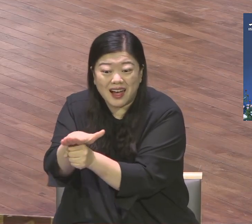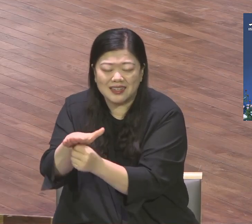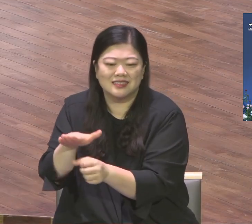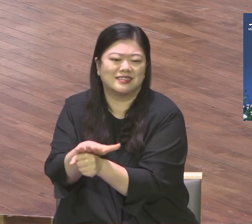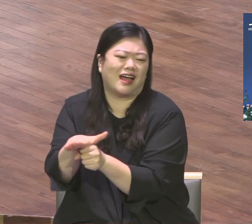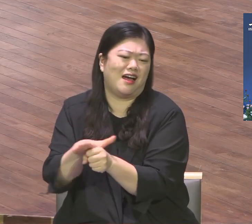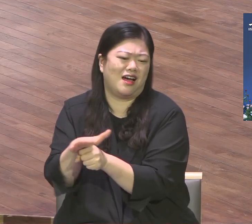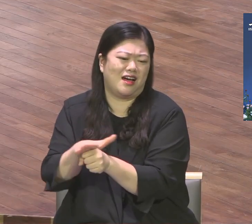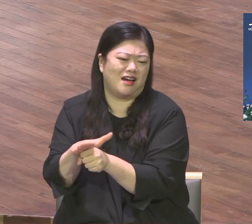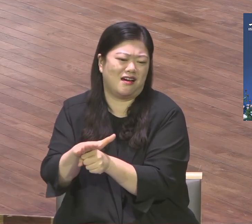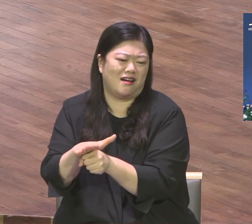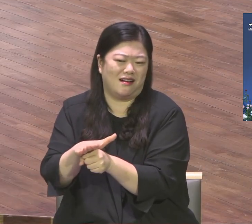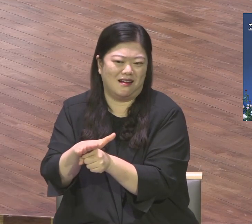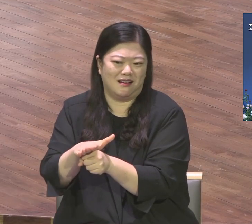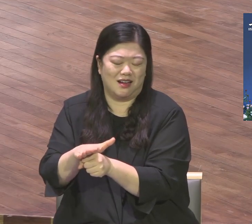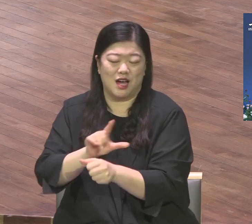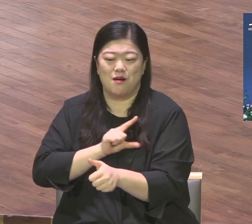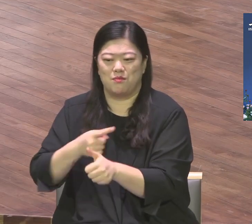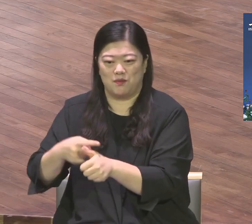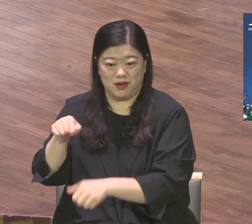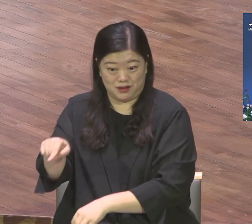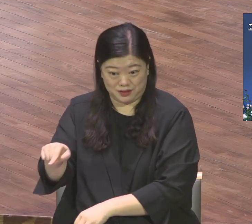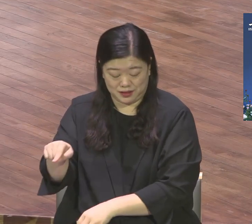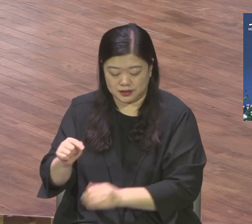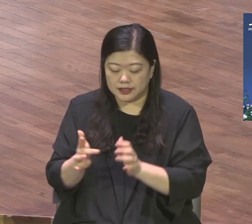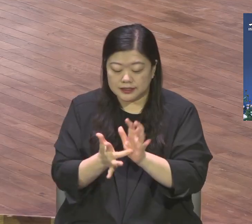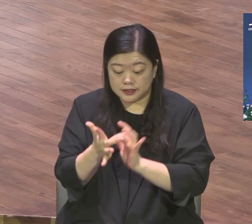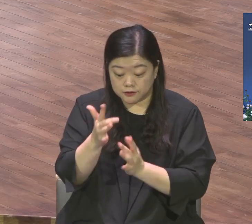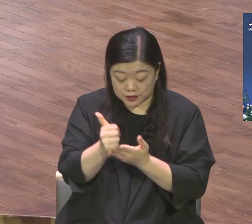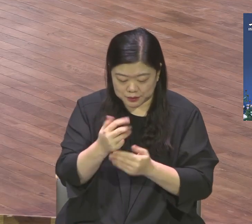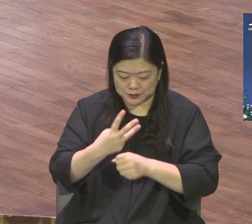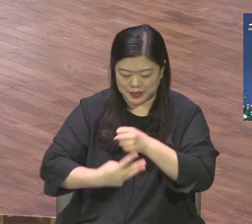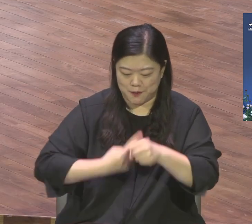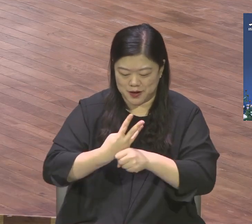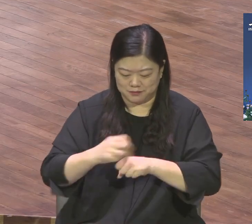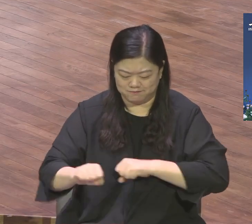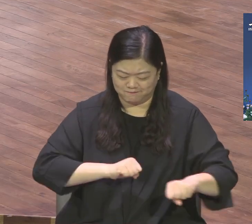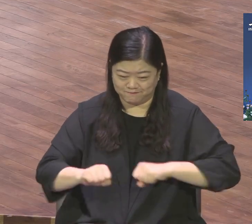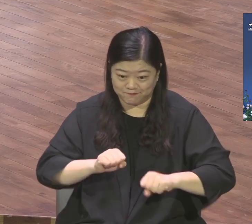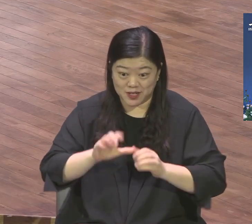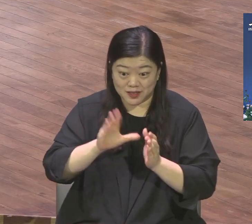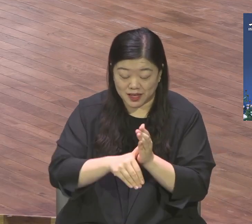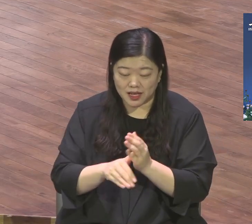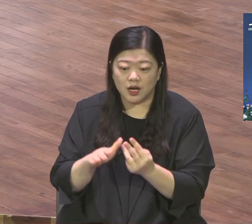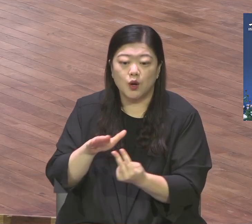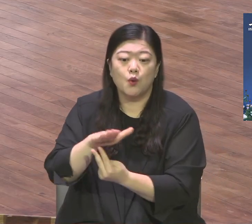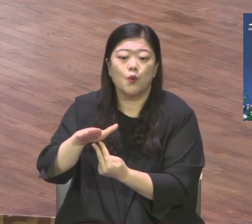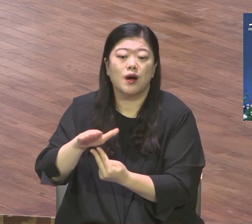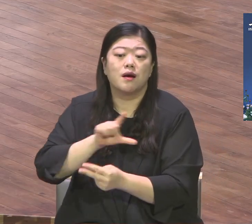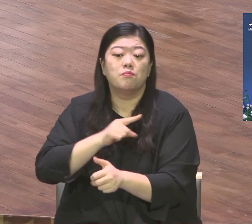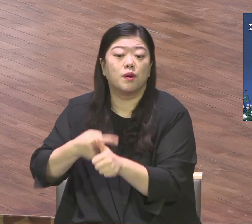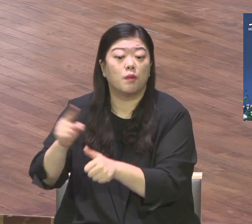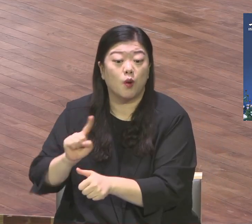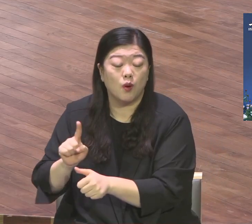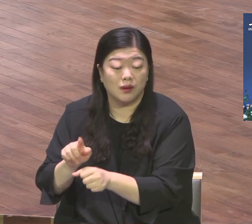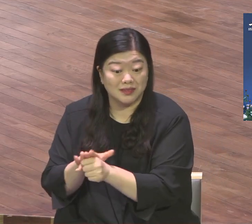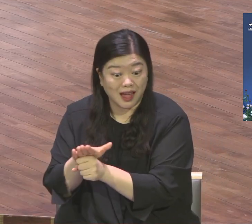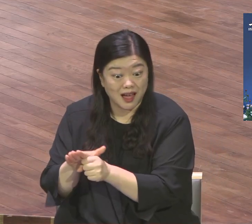그런데 예수님이 공생애 사역하실 때 이 요한이 별명이 뭐냐,